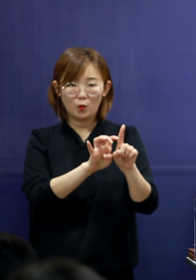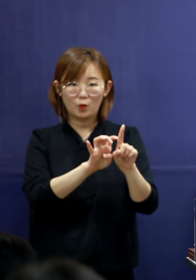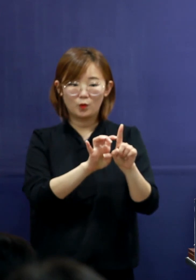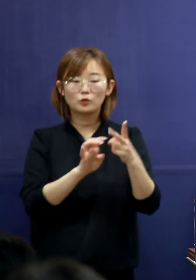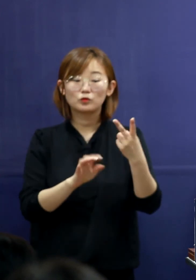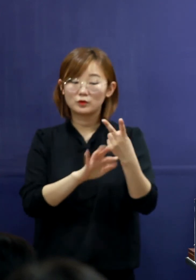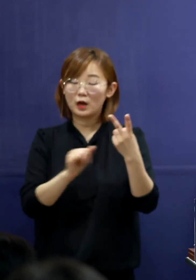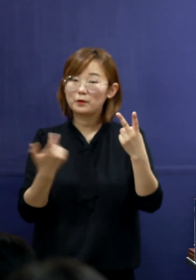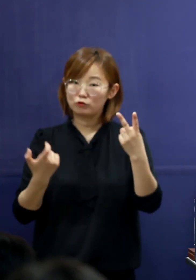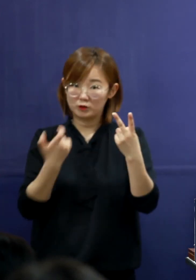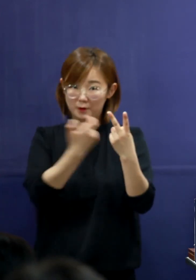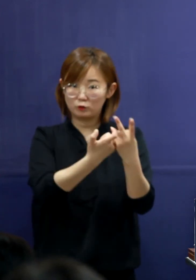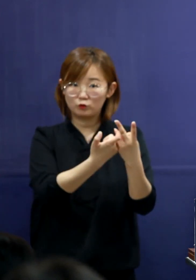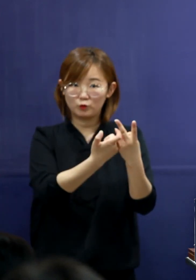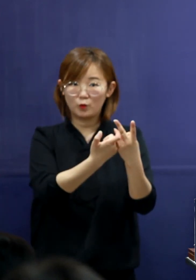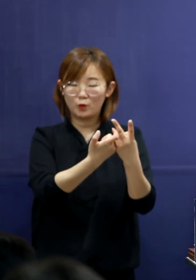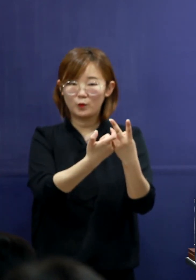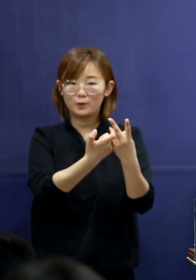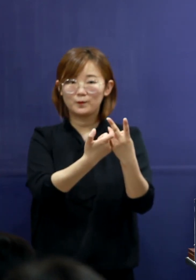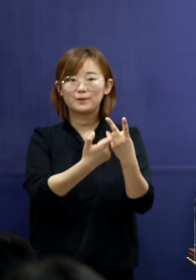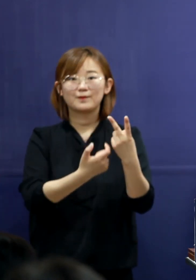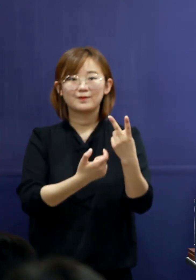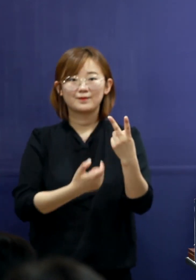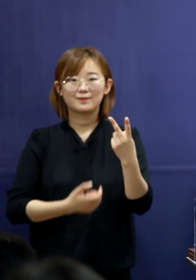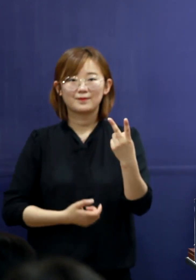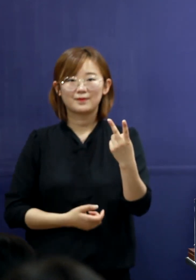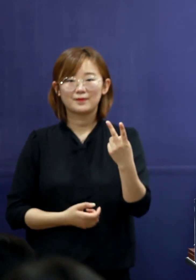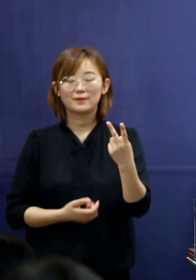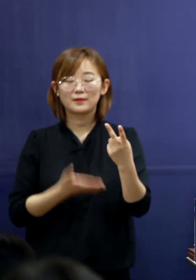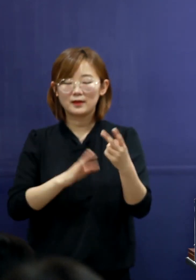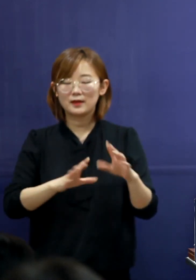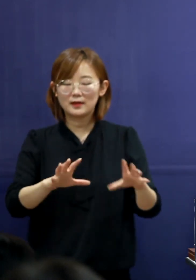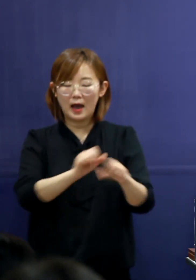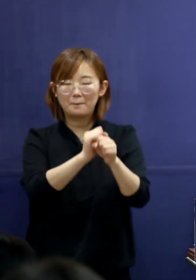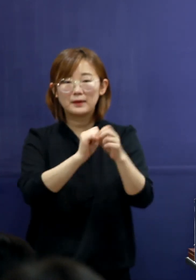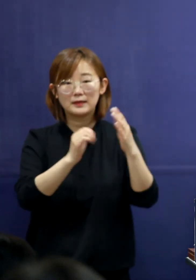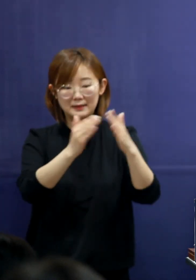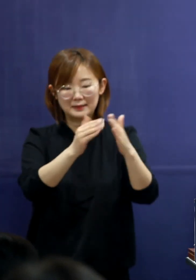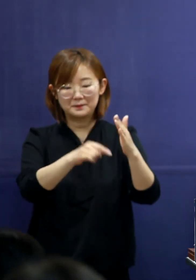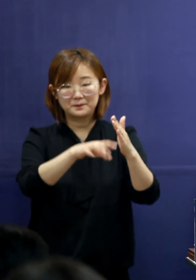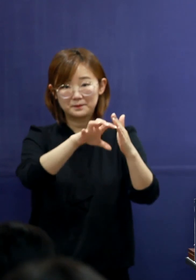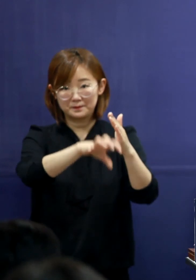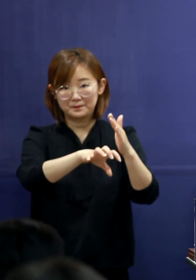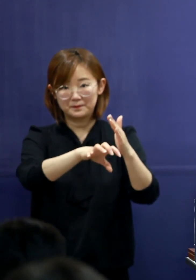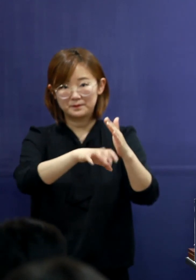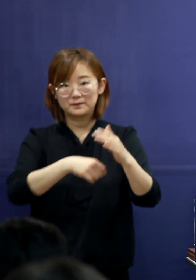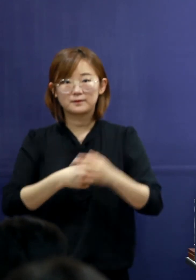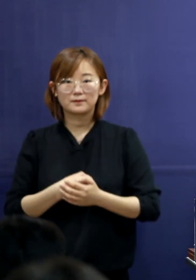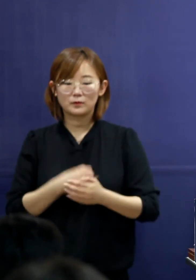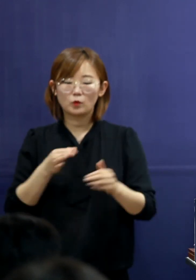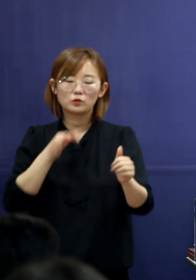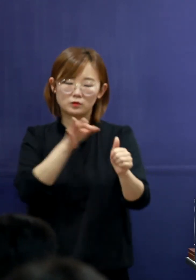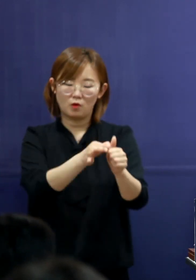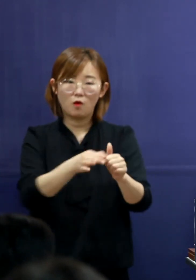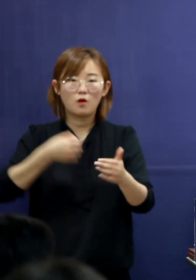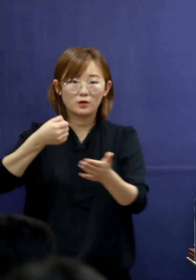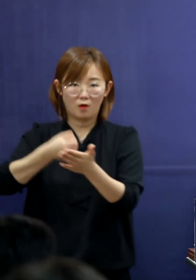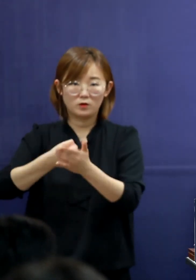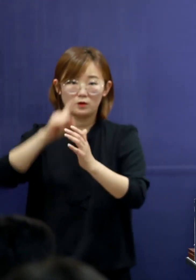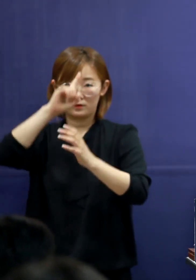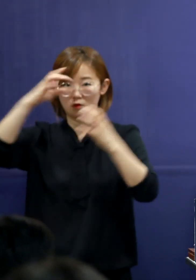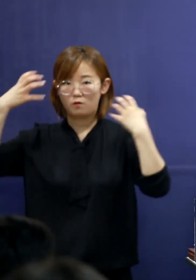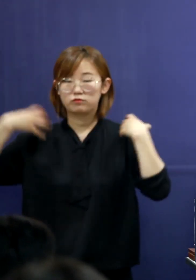두 명일 경우 60만 원 했는데 가족 단위로 이제 지원하는 것을 정부에서 방침으로 세웠기